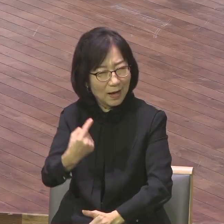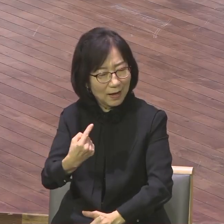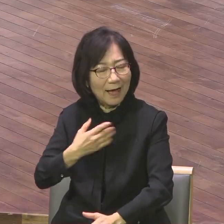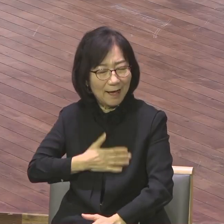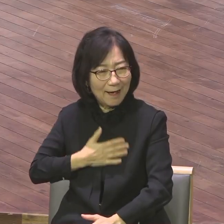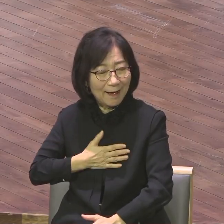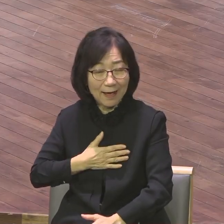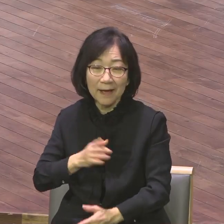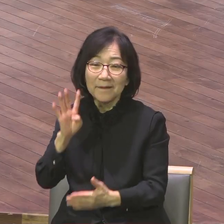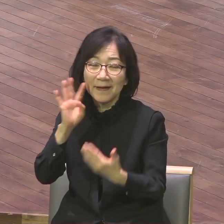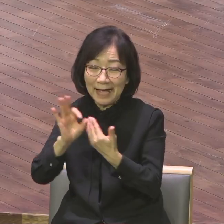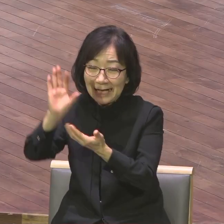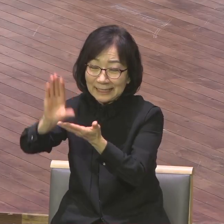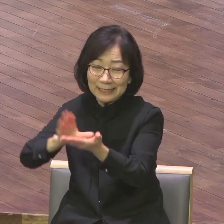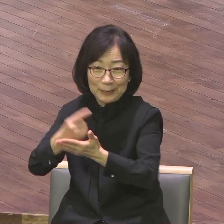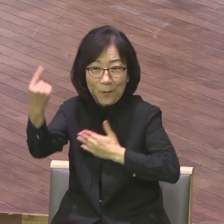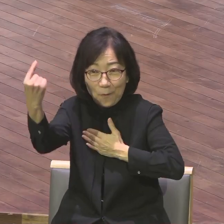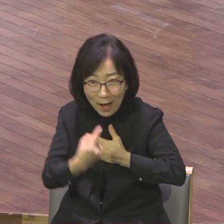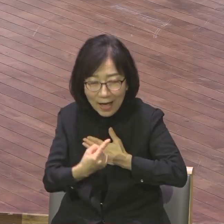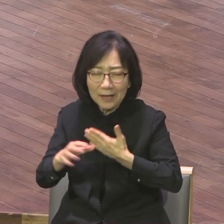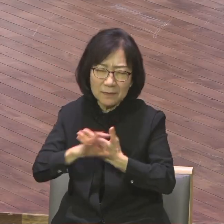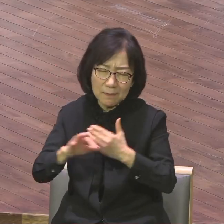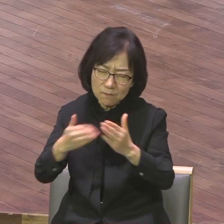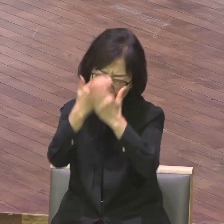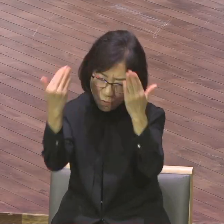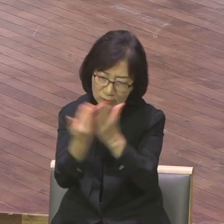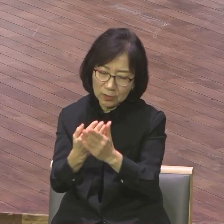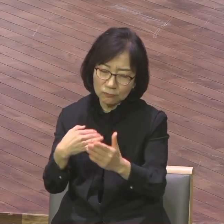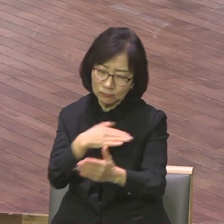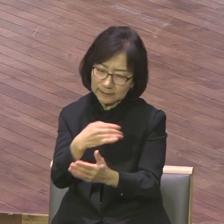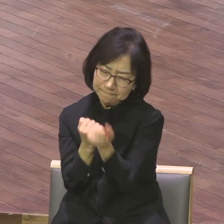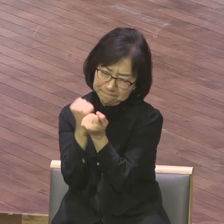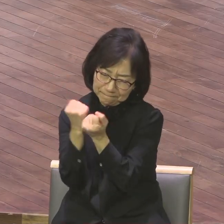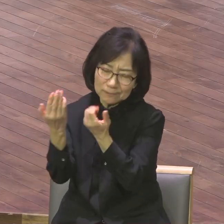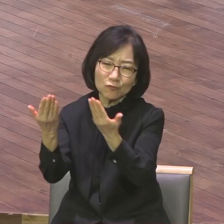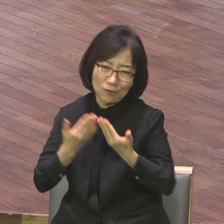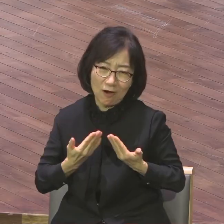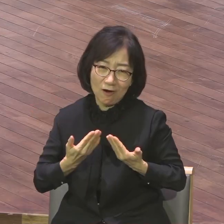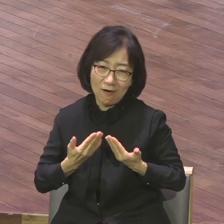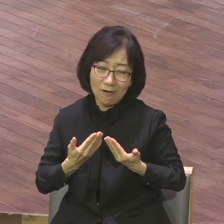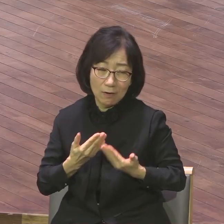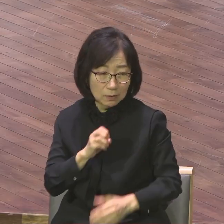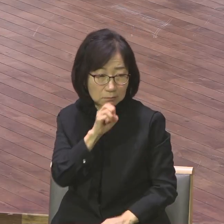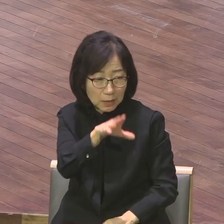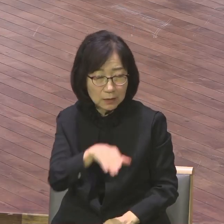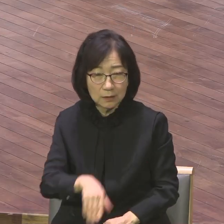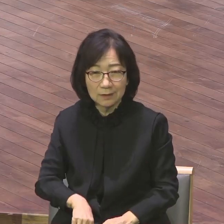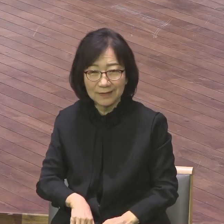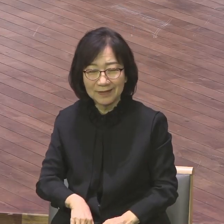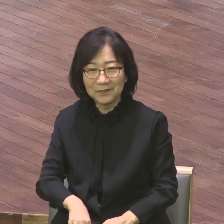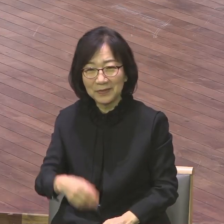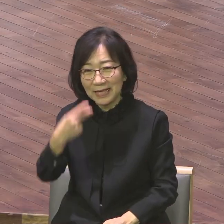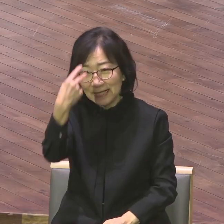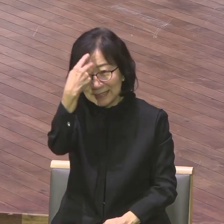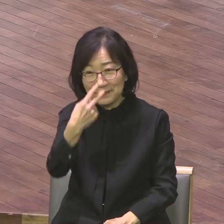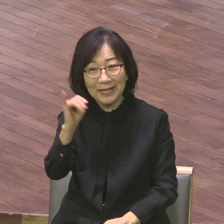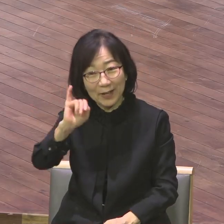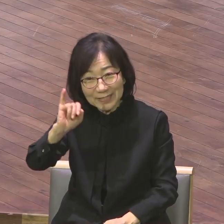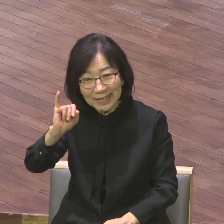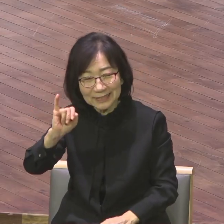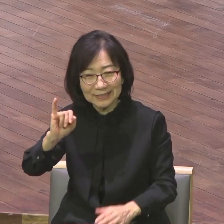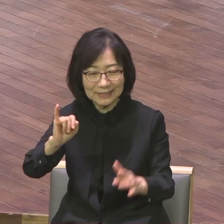그가 오시면 모든 것을 우리에게 알려주시리이다. 자, 사마리아 여자는 예수님과의